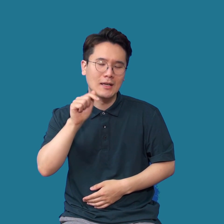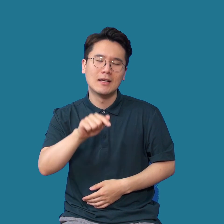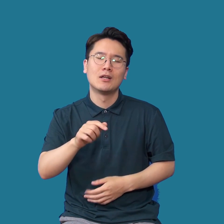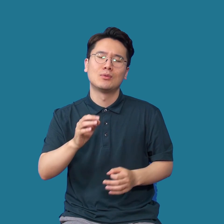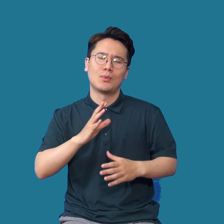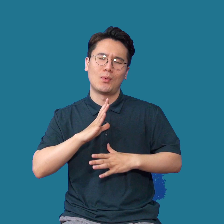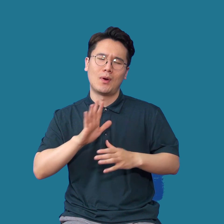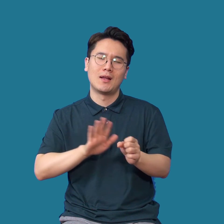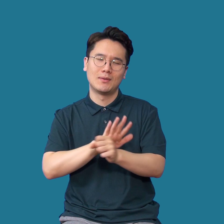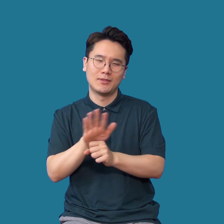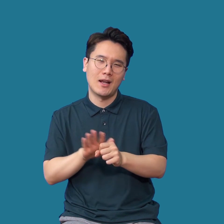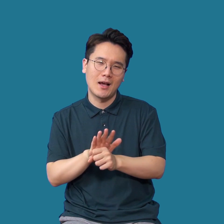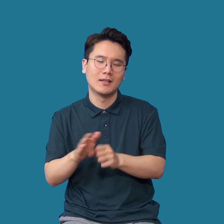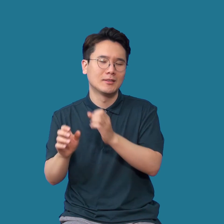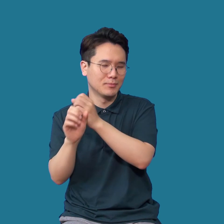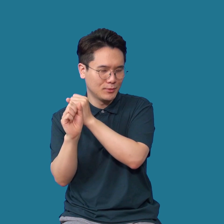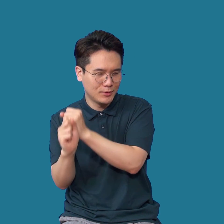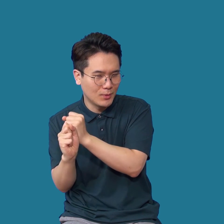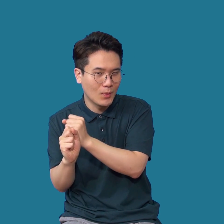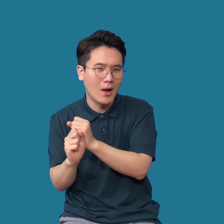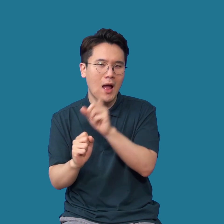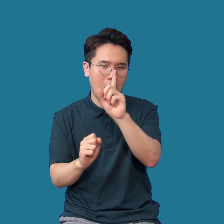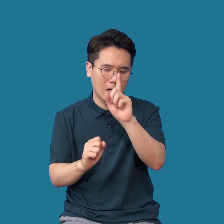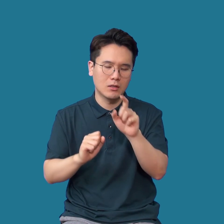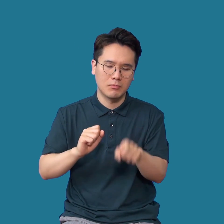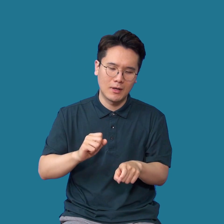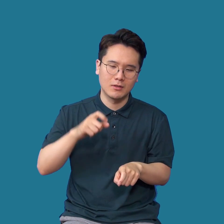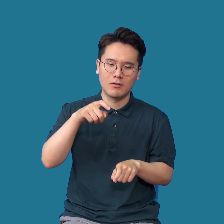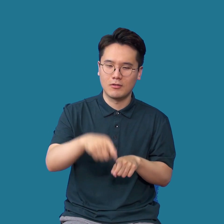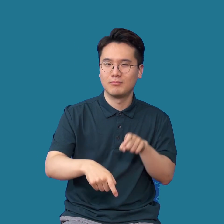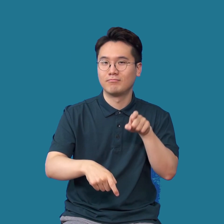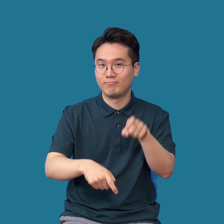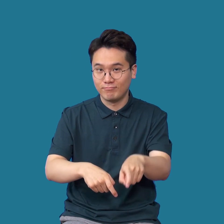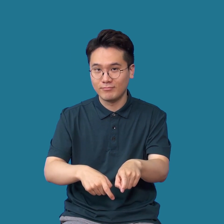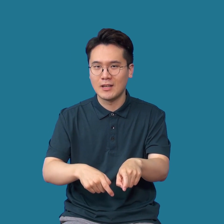하나님의 사랑을 안고 여러분 한 걸음 한 걸음 이